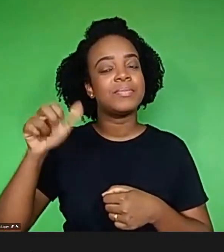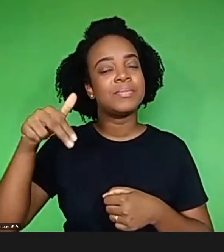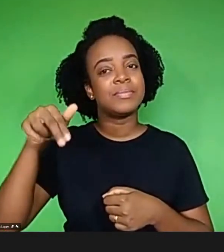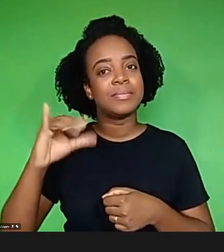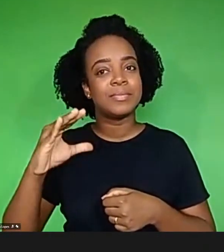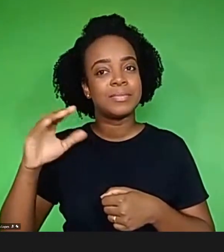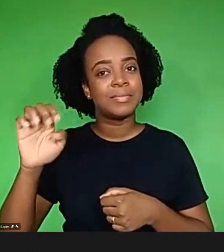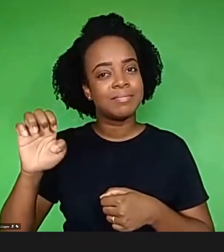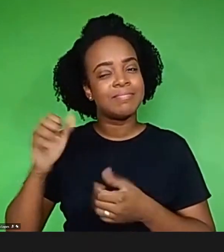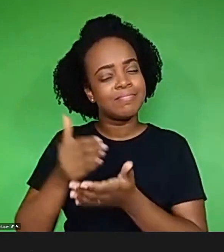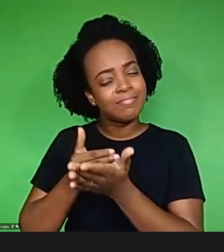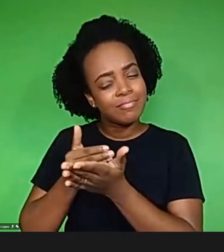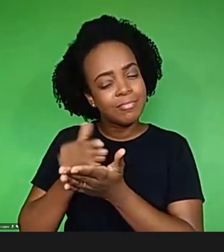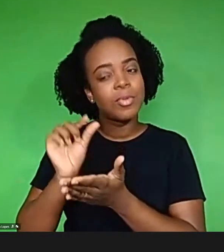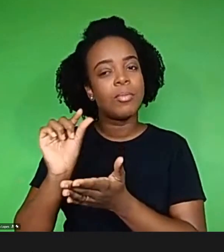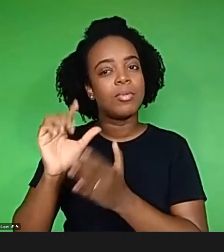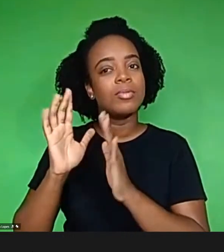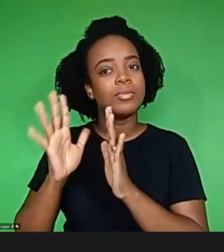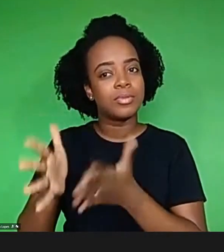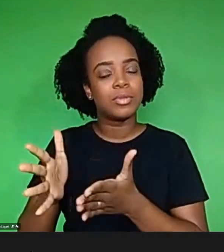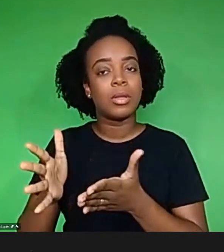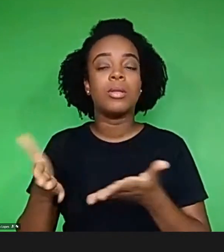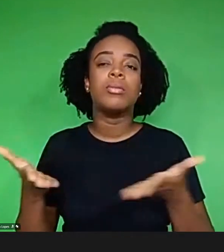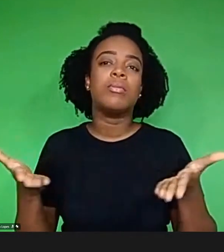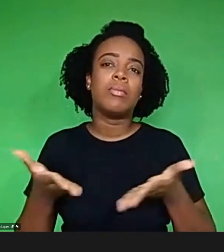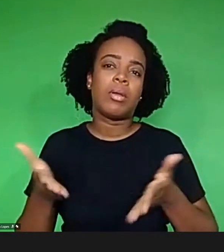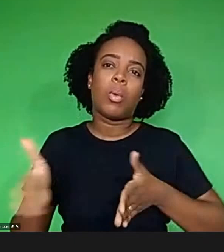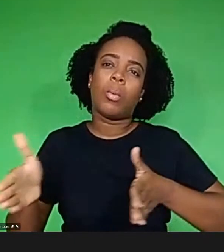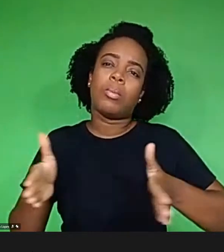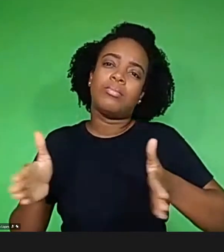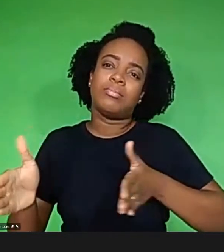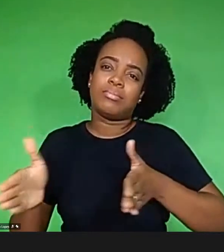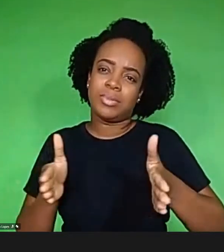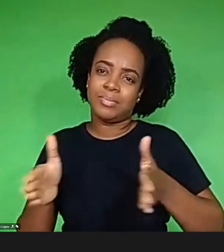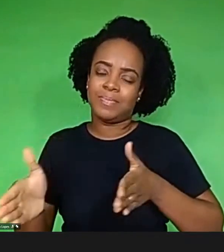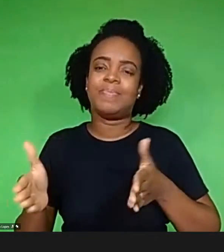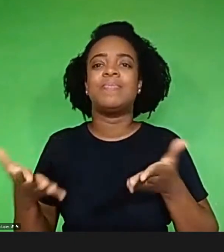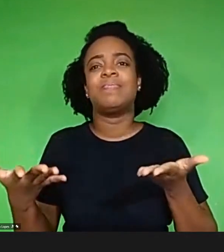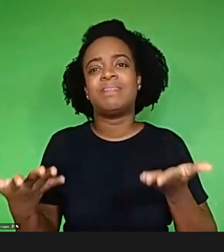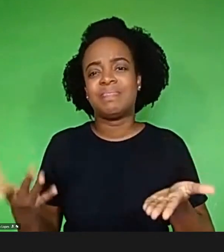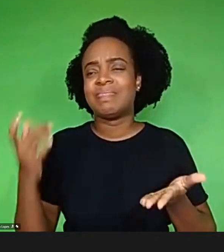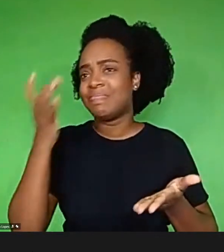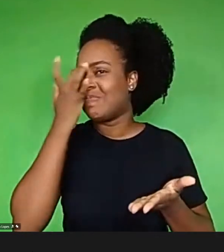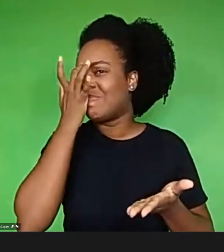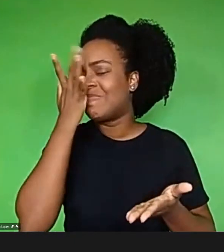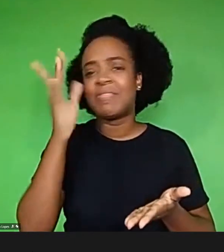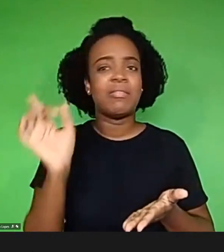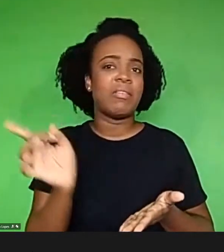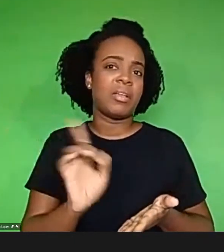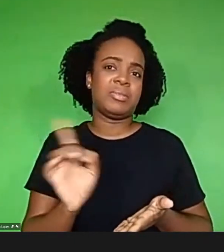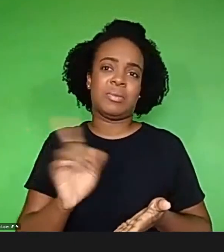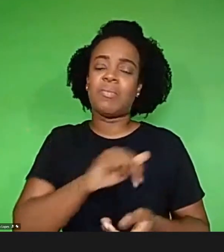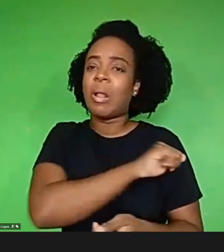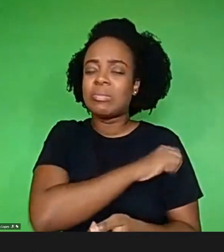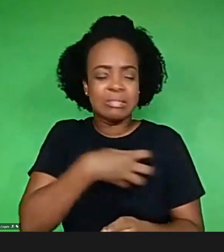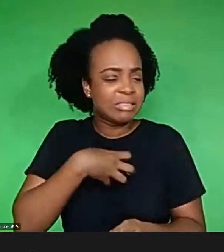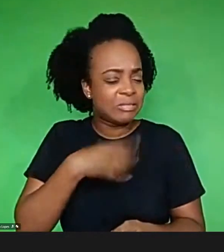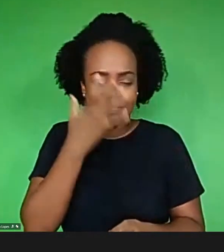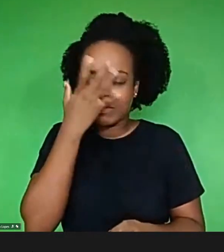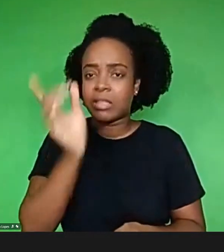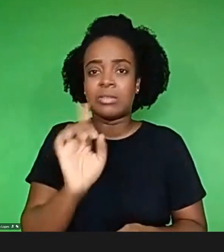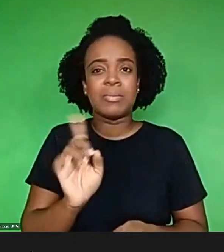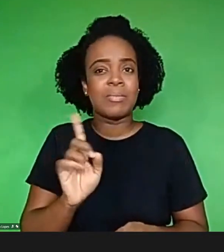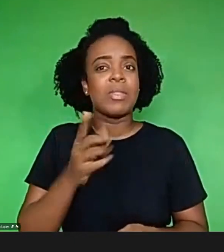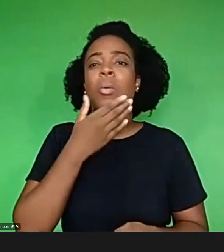de fato, esse momento é um momento que não é fácil para os alunos, para vocês, para os pais, não é